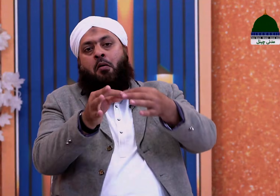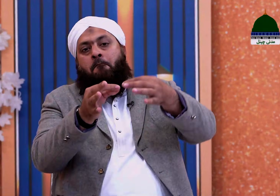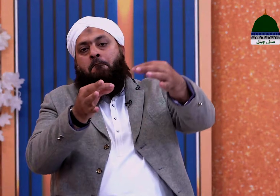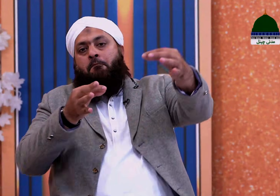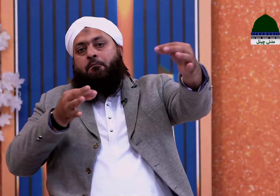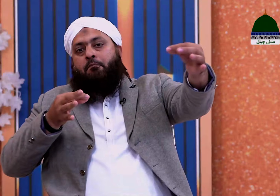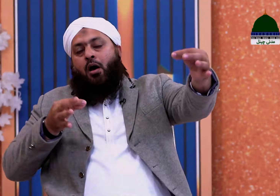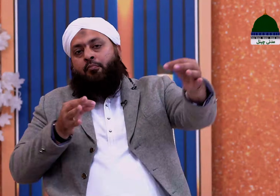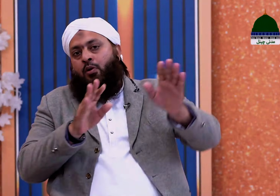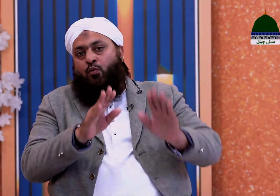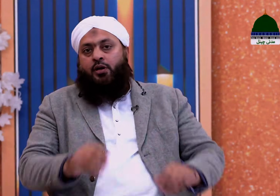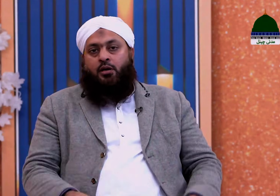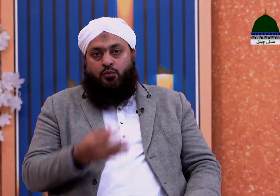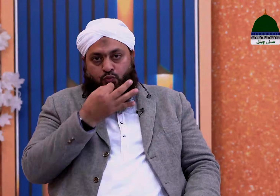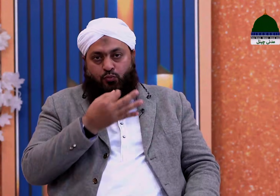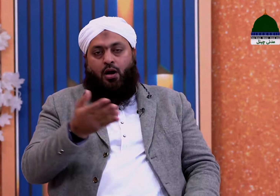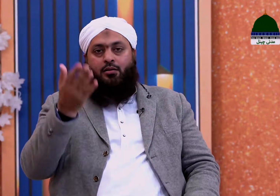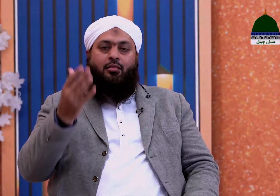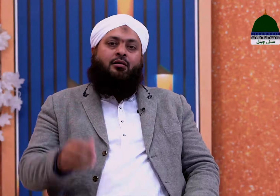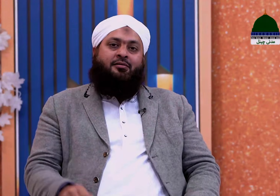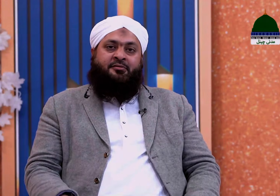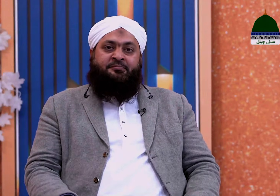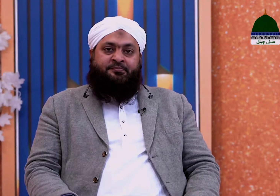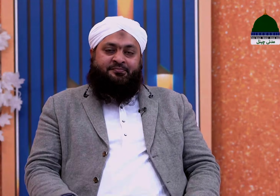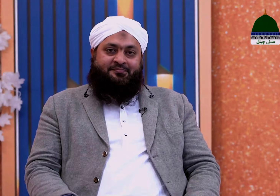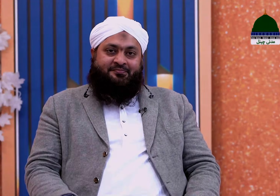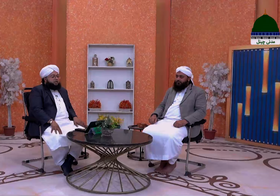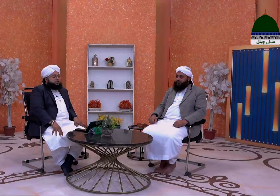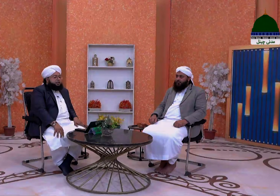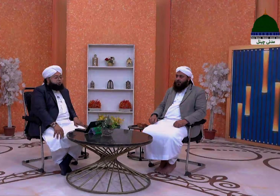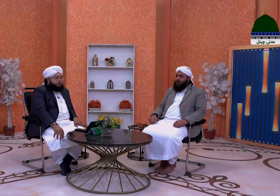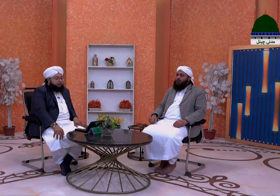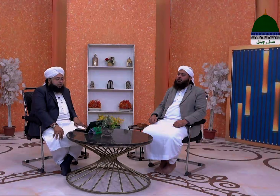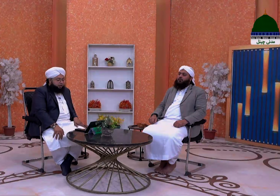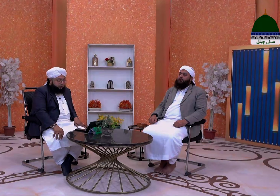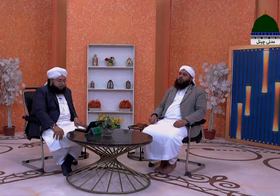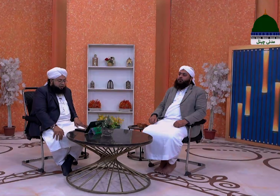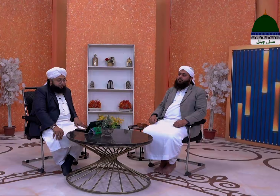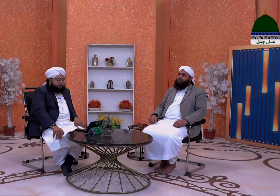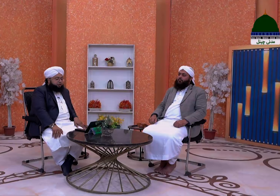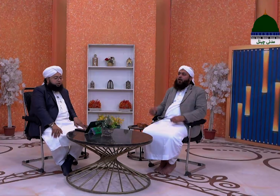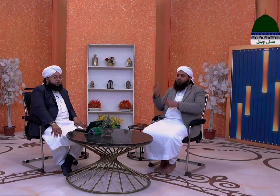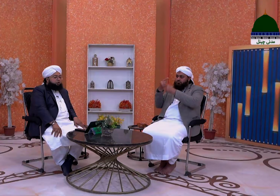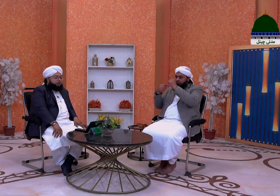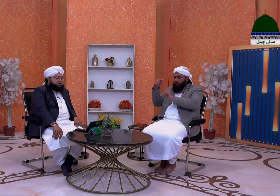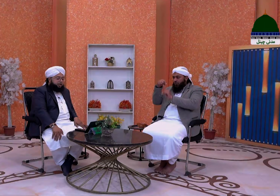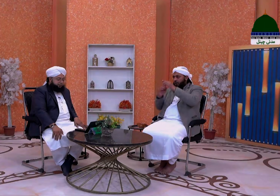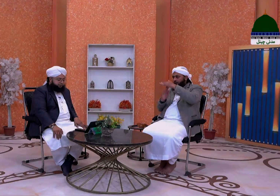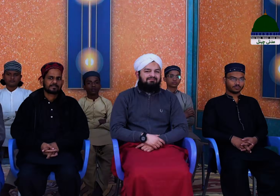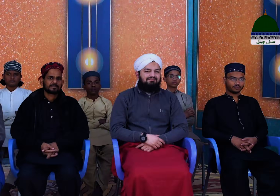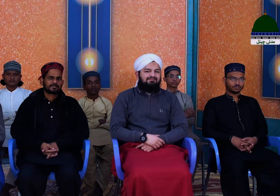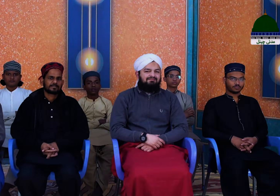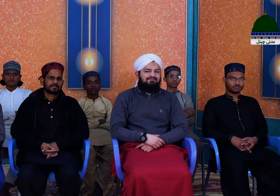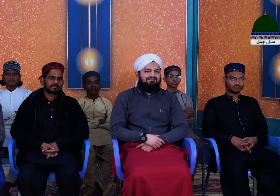بھی زیادہ ہوگی۔ سبحان اللہ، سبحان اللہ۔ حضرت سیدنا نافع رضی اللہ عنہ کہتے